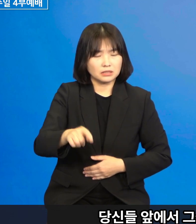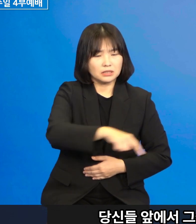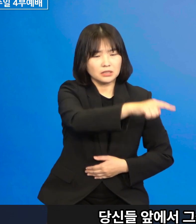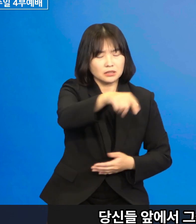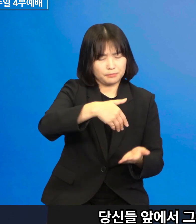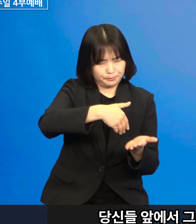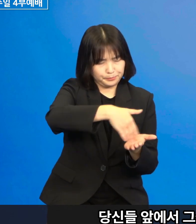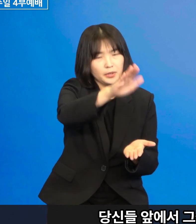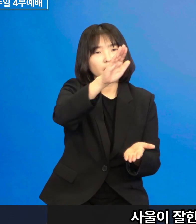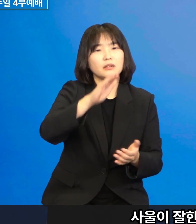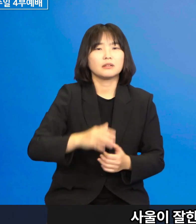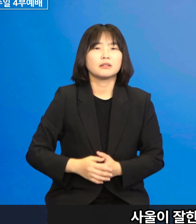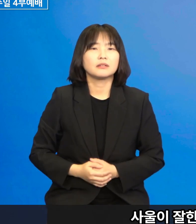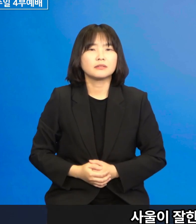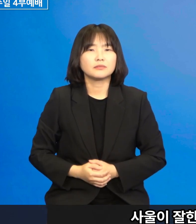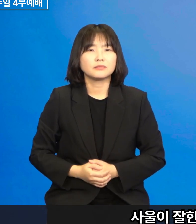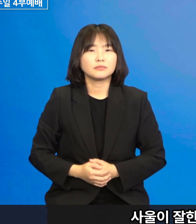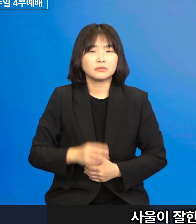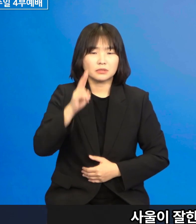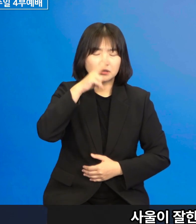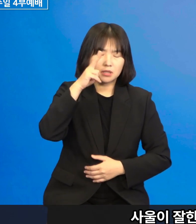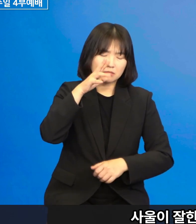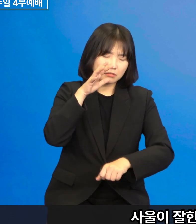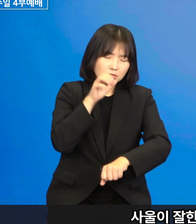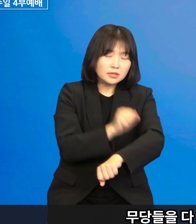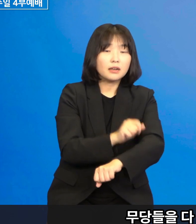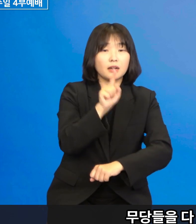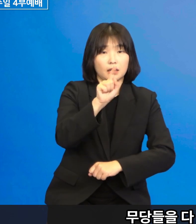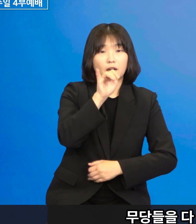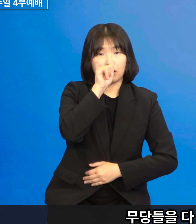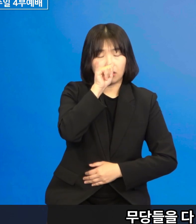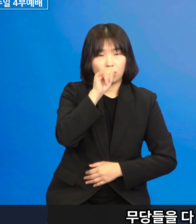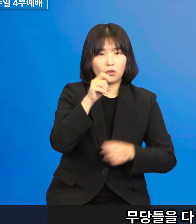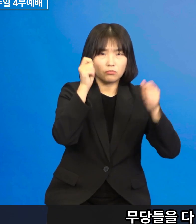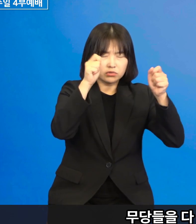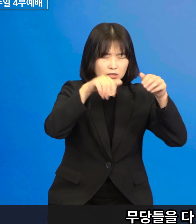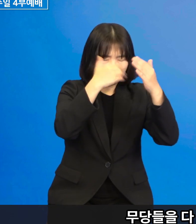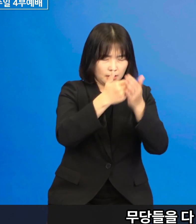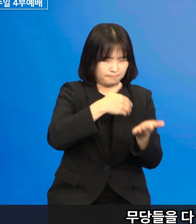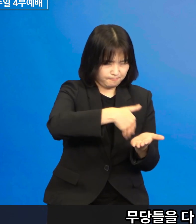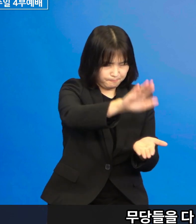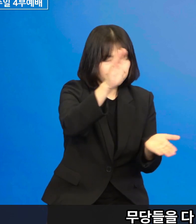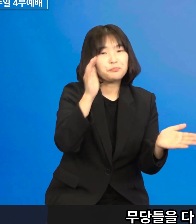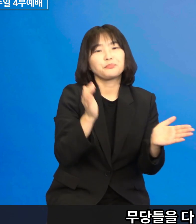겁니다. 사울이 잘한 일이 하나 있어요. 무당들을 다 쫓아냈어요, 나라에.